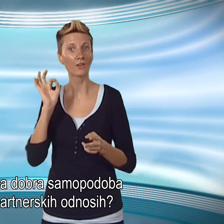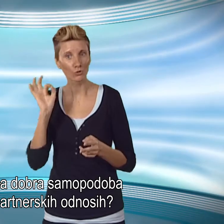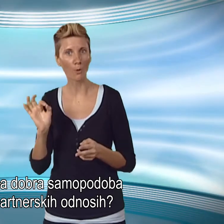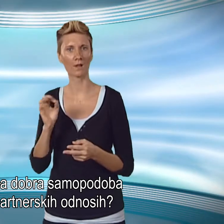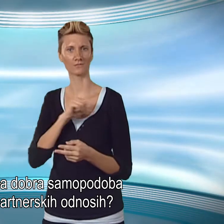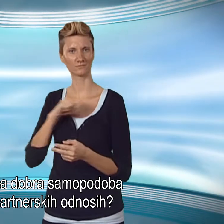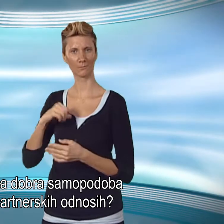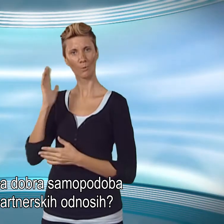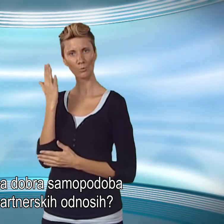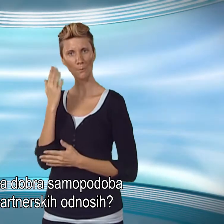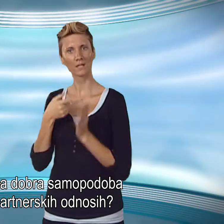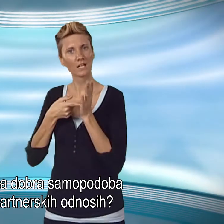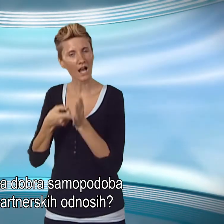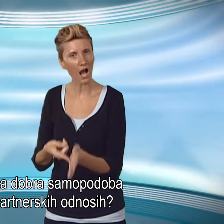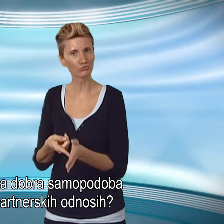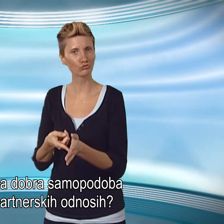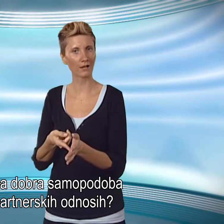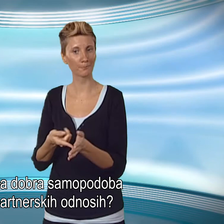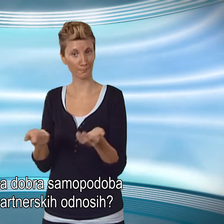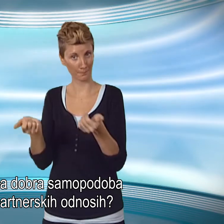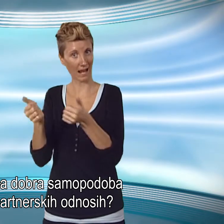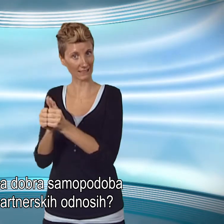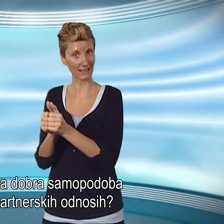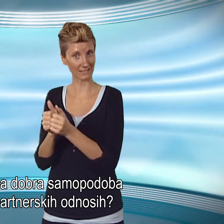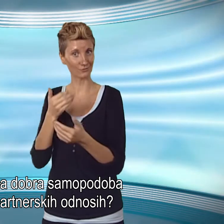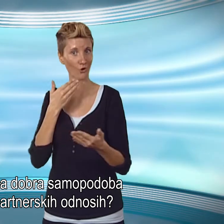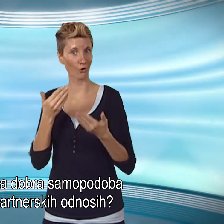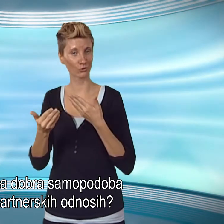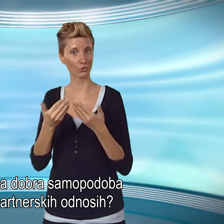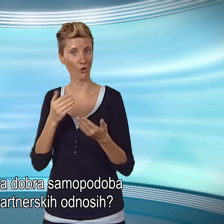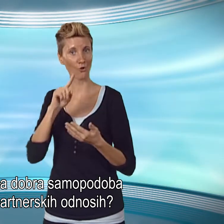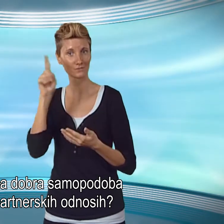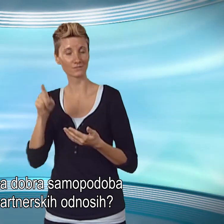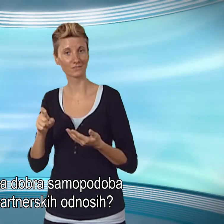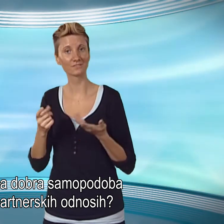Kako pa se dobra samopodoba kaže v partnerskih odnosih?